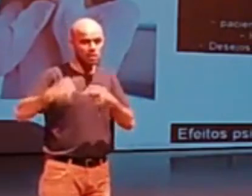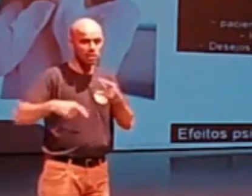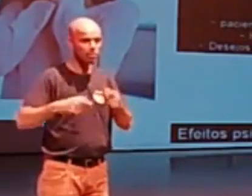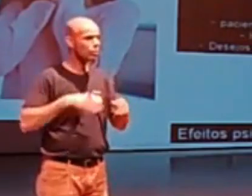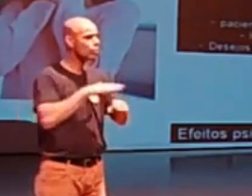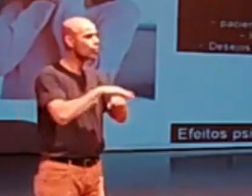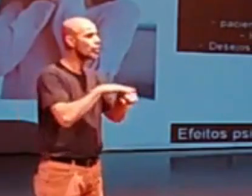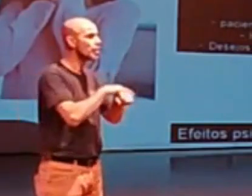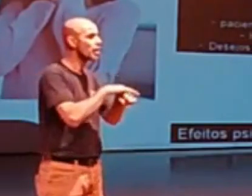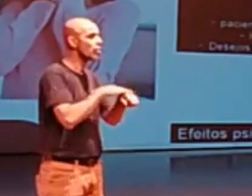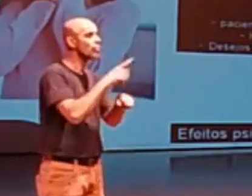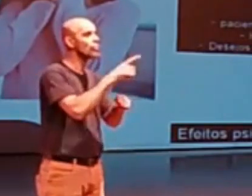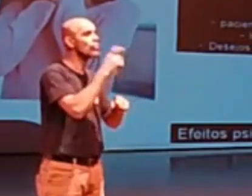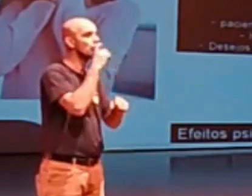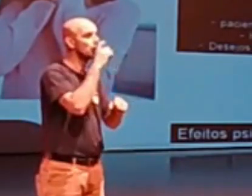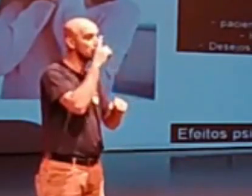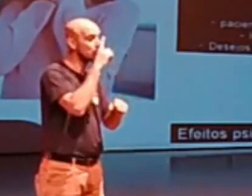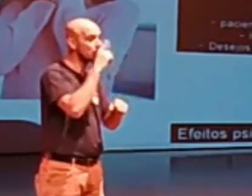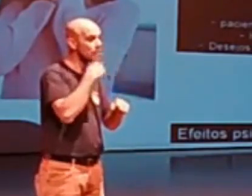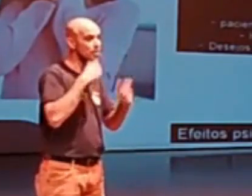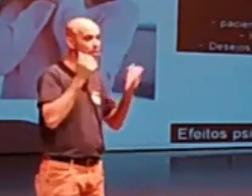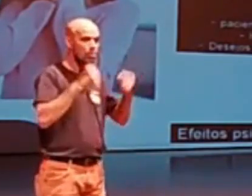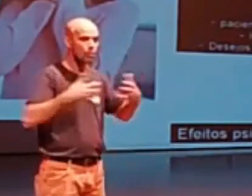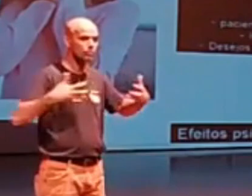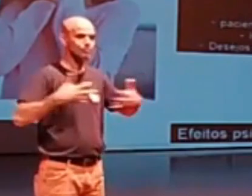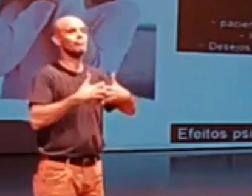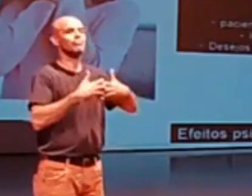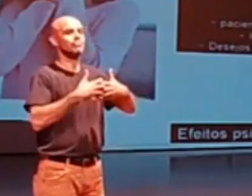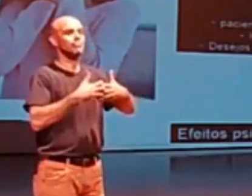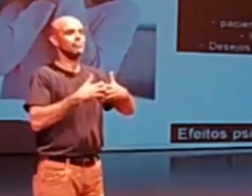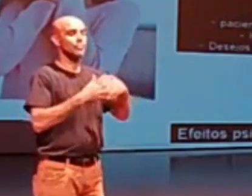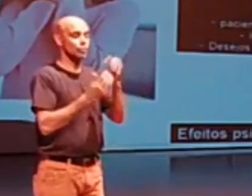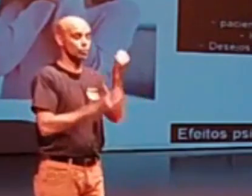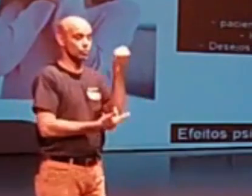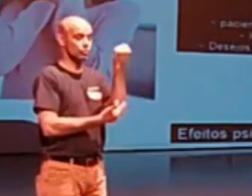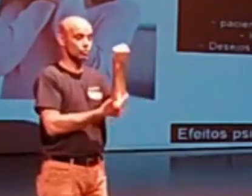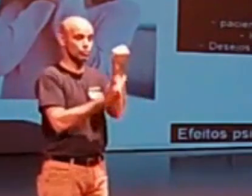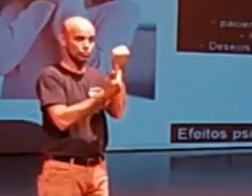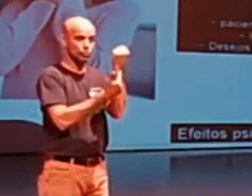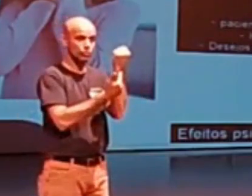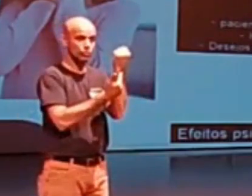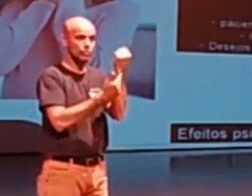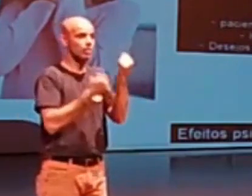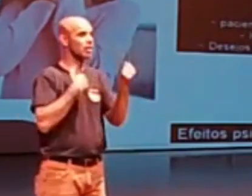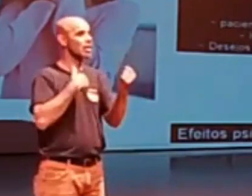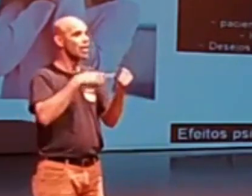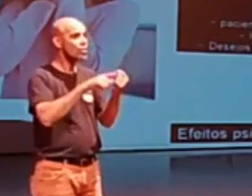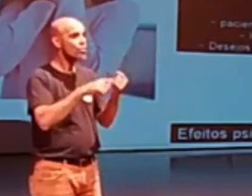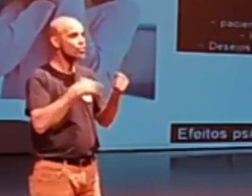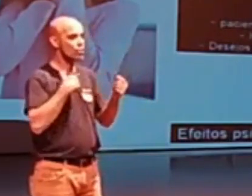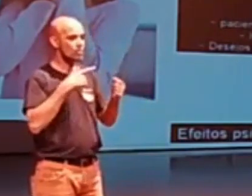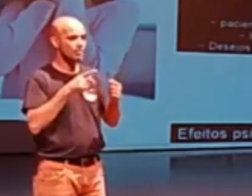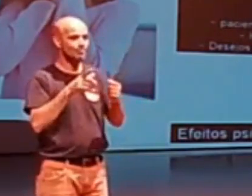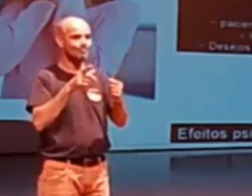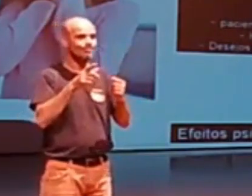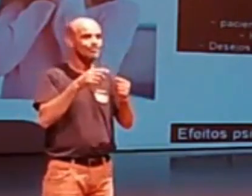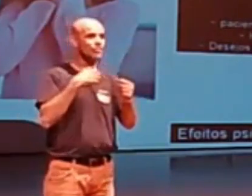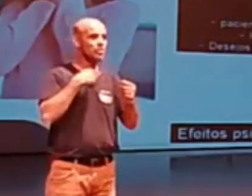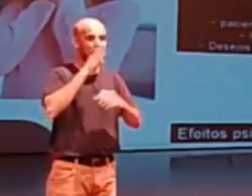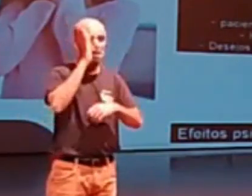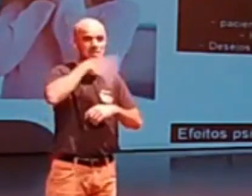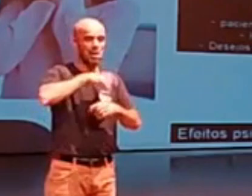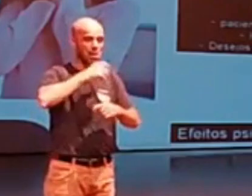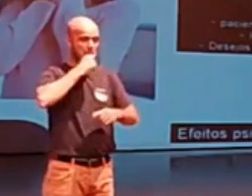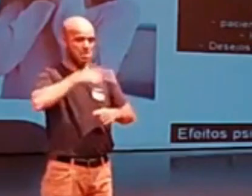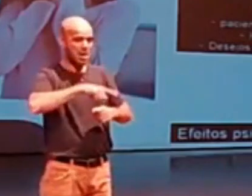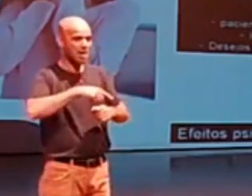pai e com a mãe? Porque complicações existem. Você tem que saber que o cirurgião, ele sai de casa, não é para maltratar ninguém, não é para fazer mal a alguém,